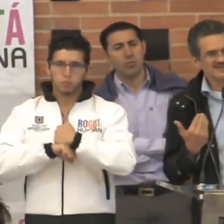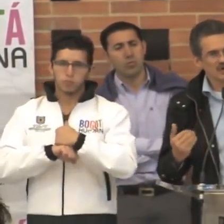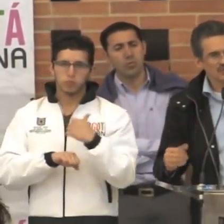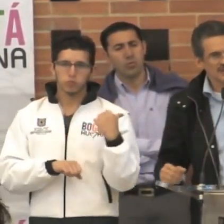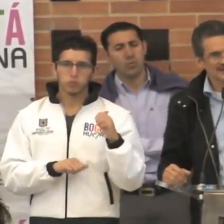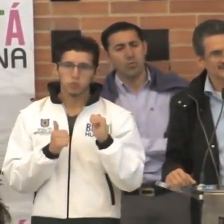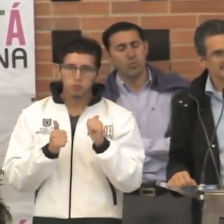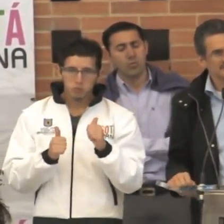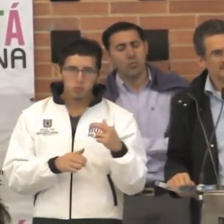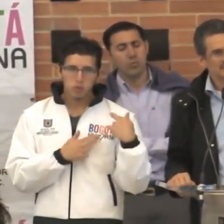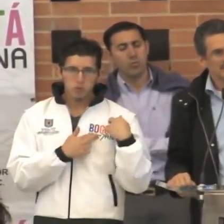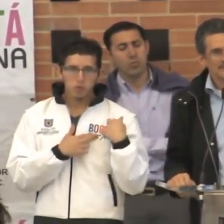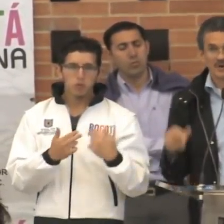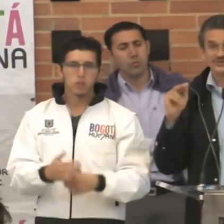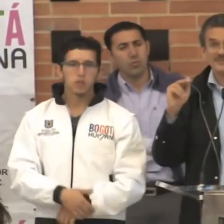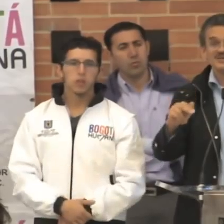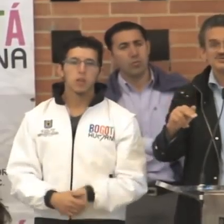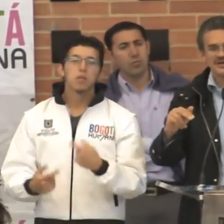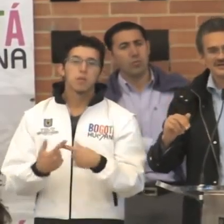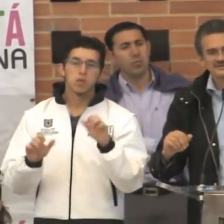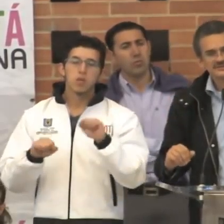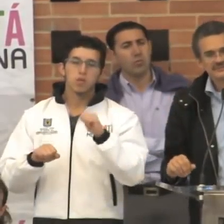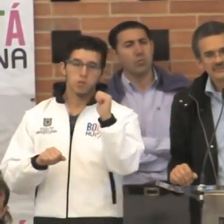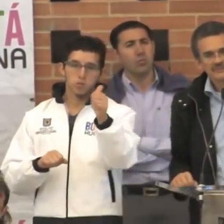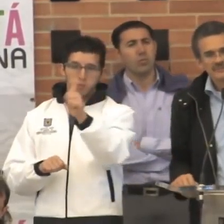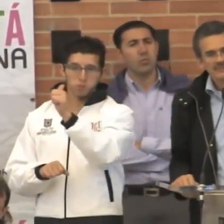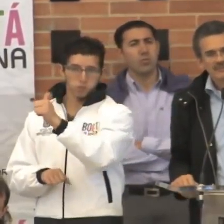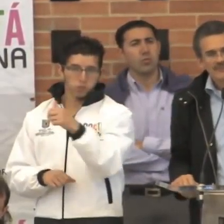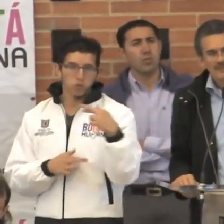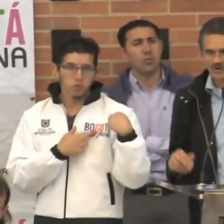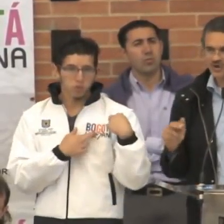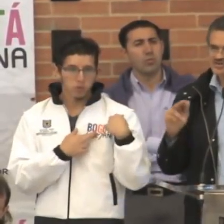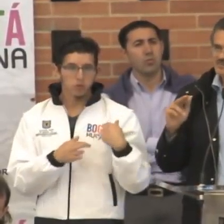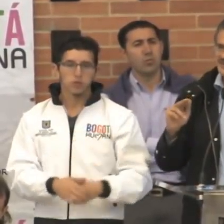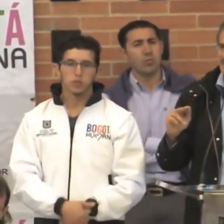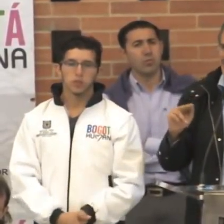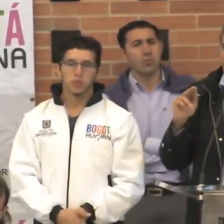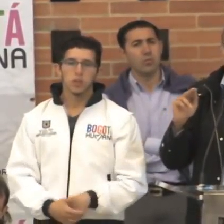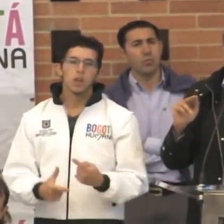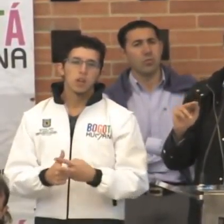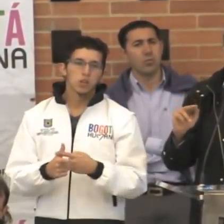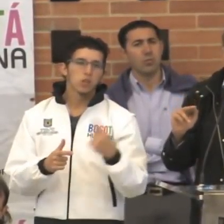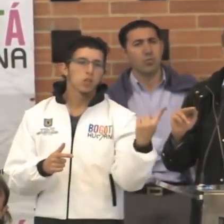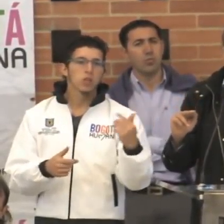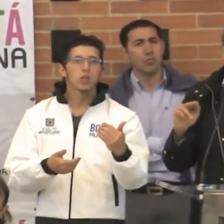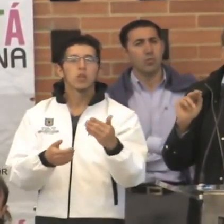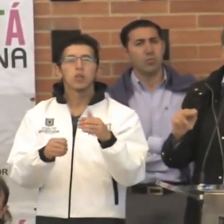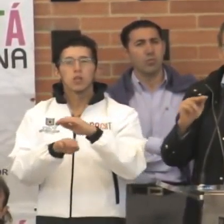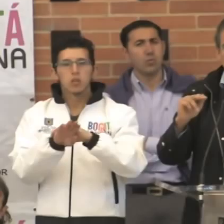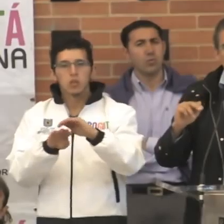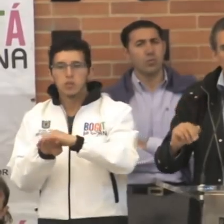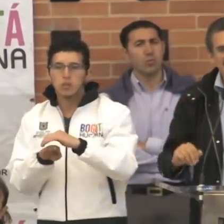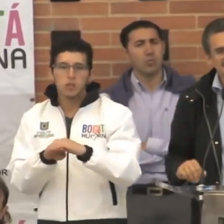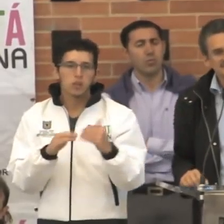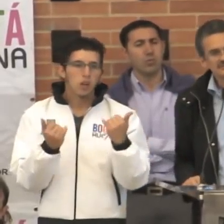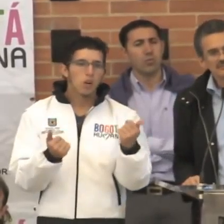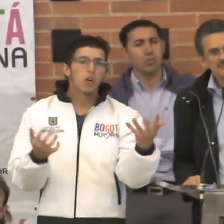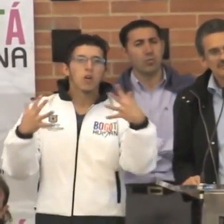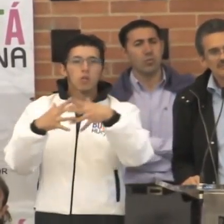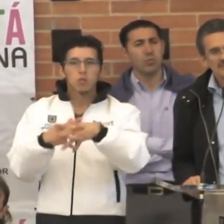responsables de la seguridad. pero también de ustedes. Por eso los invitamos a acompañarnos en estas